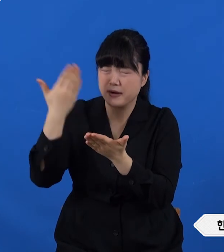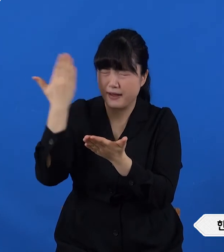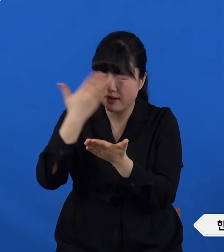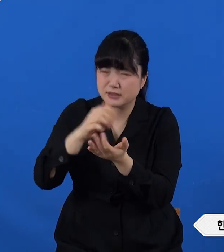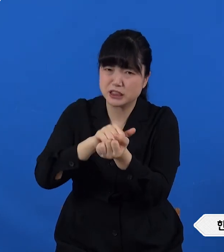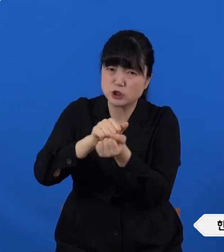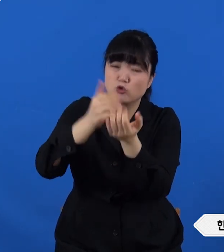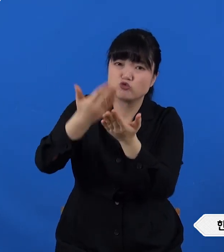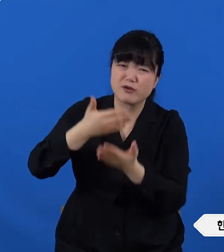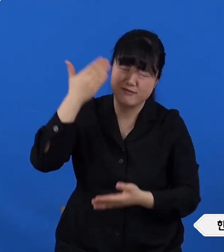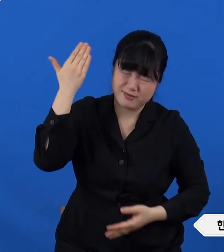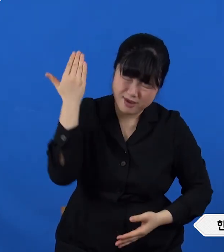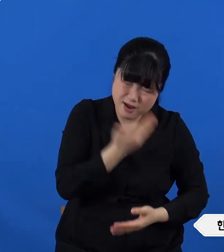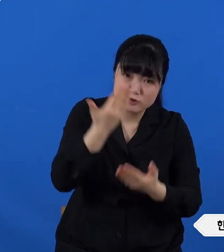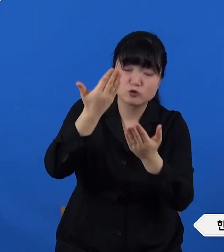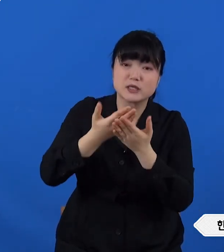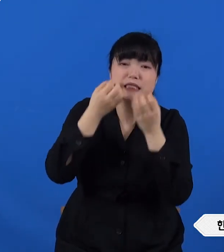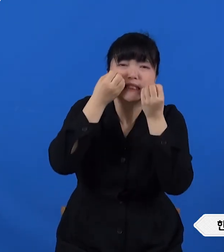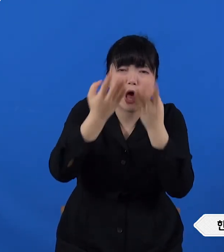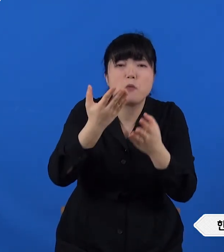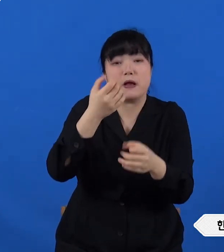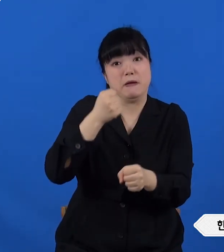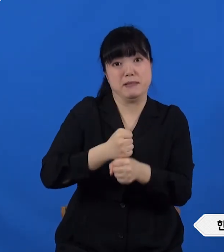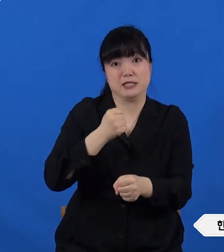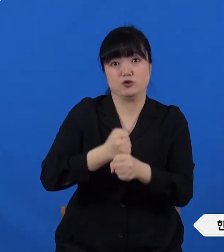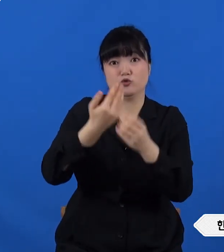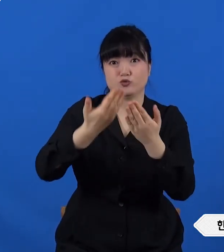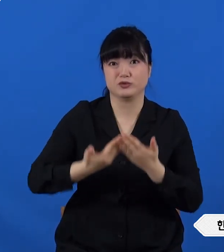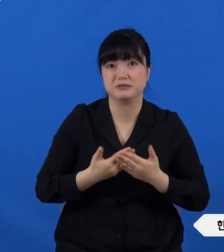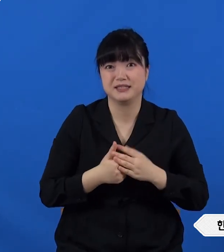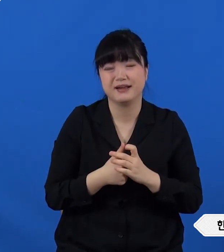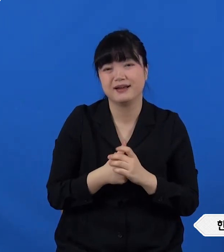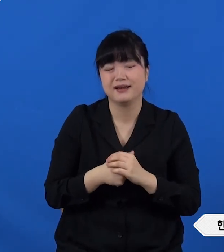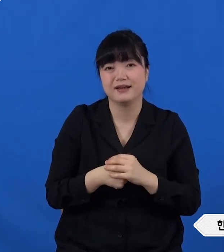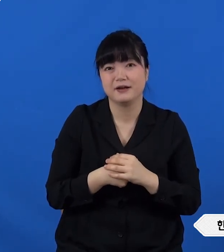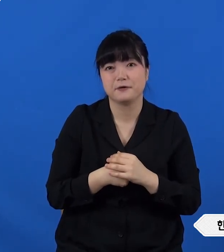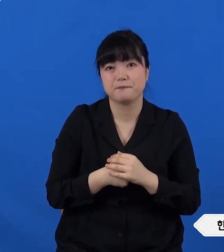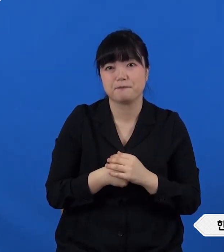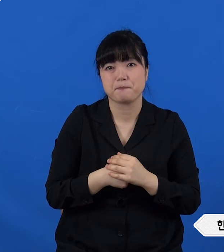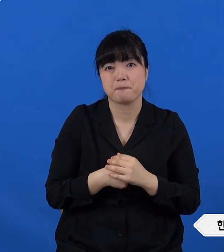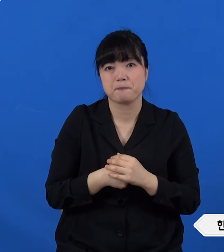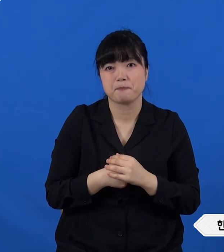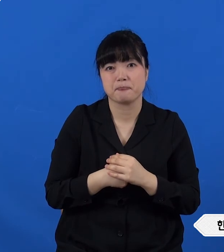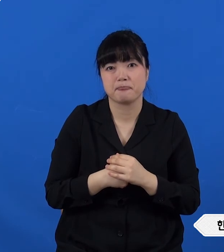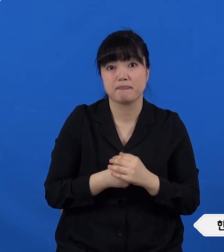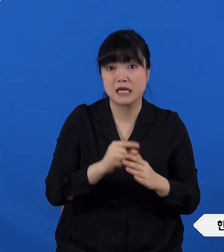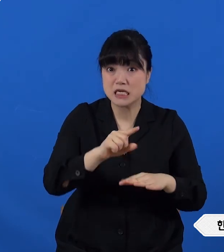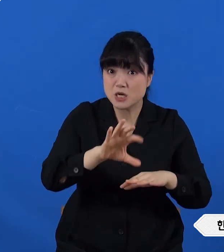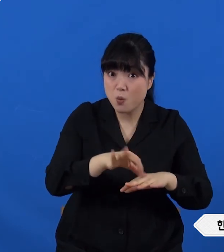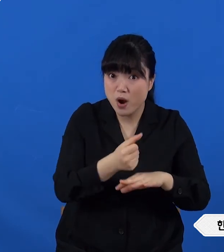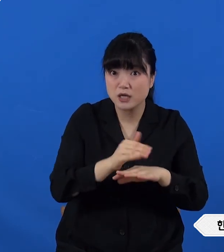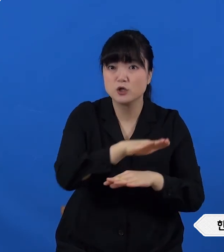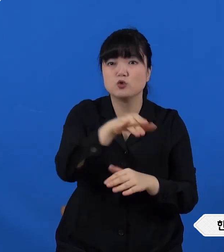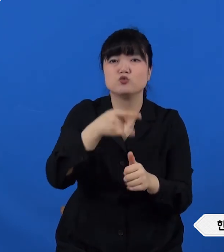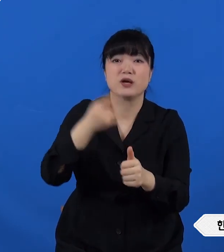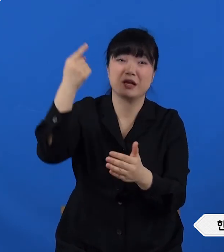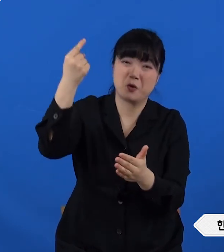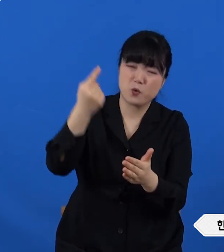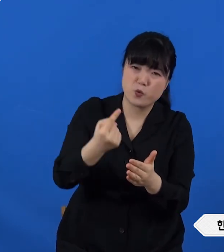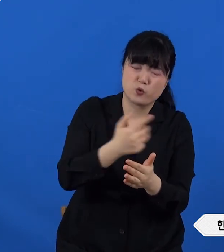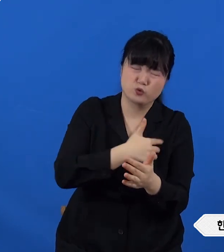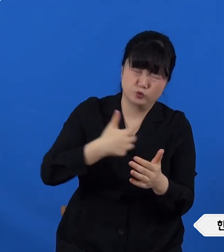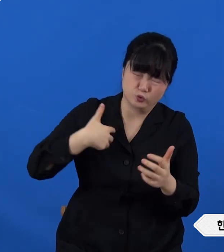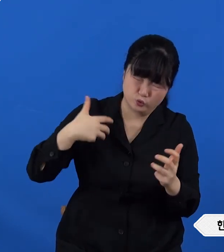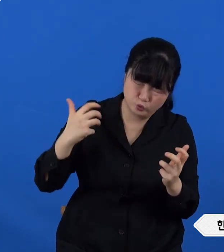깨끗하게 하셔서 우리를 새로운 피조물로 만들어 주십니다. 그 왕이 우리에게 오셔서